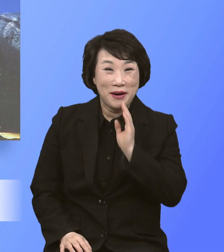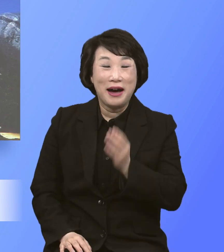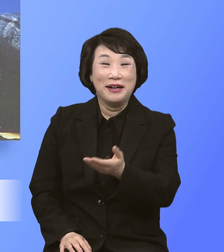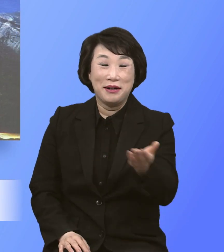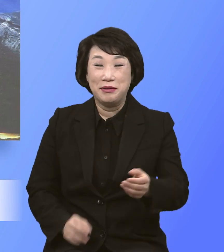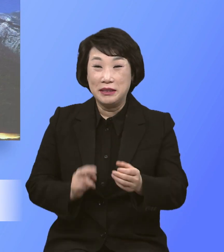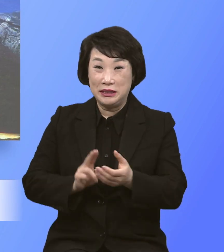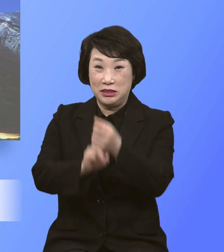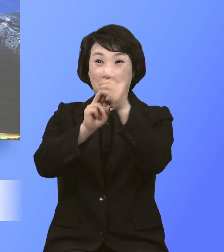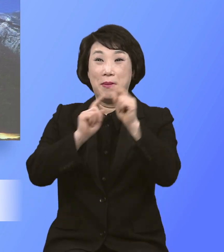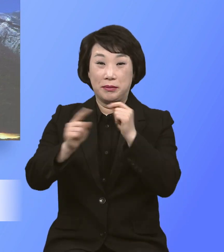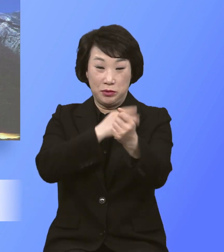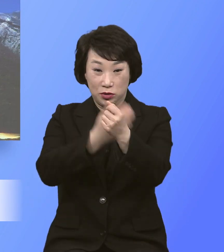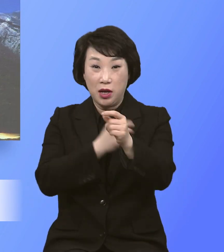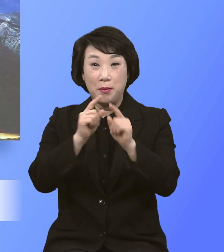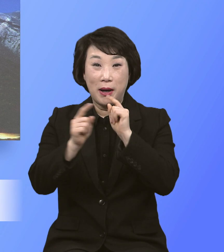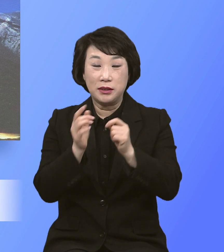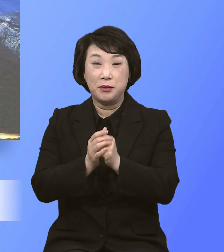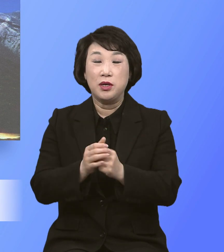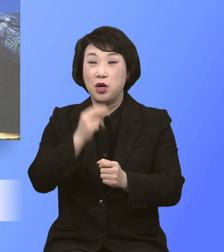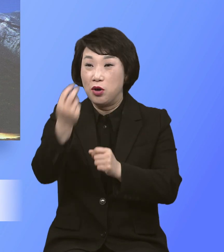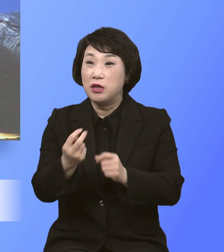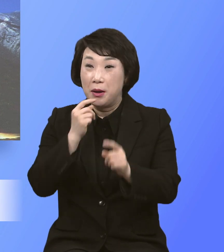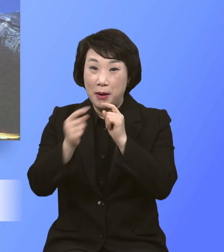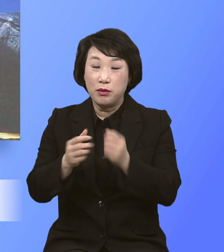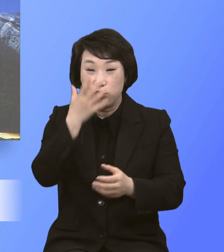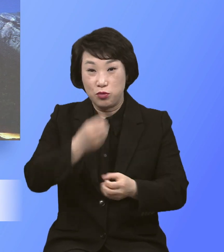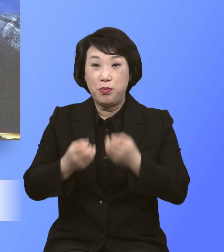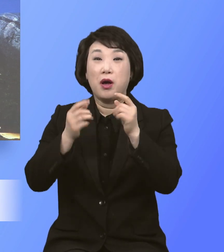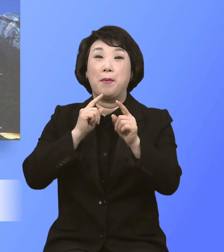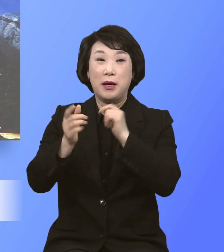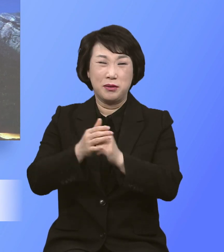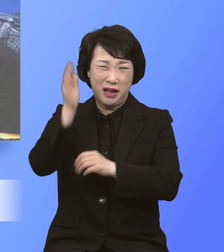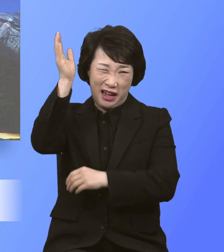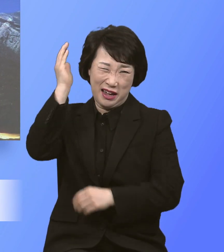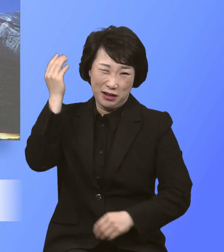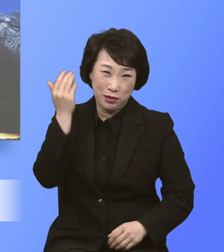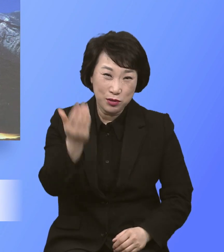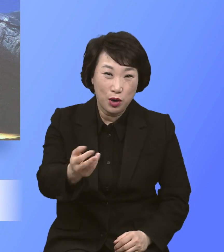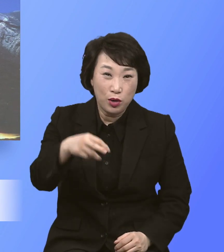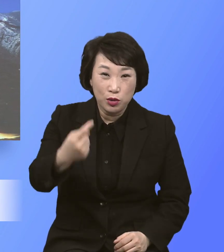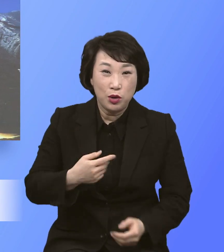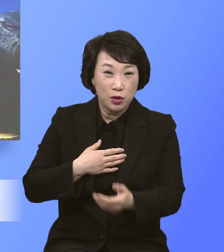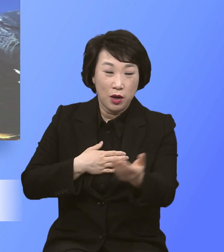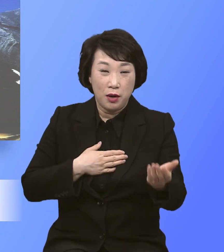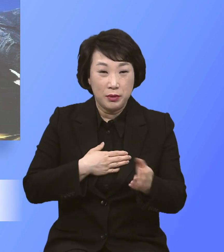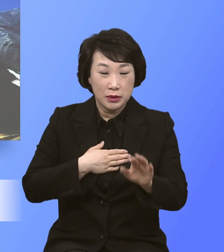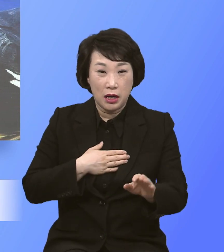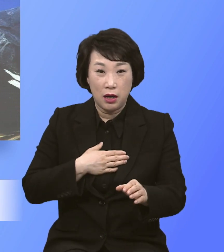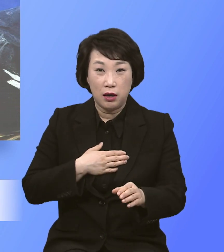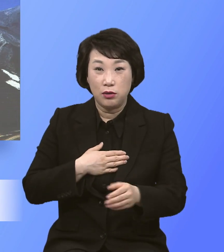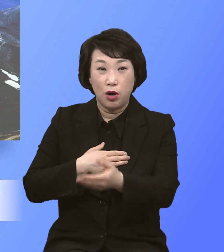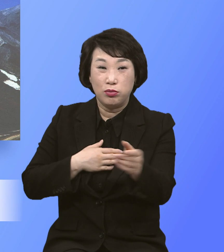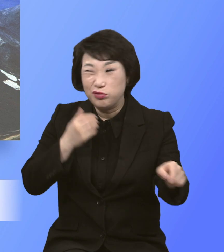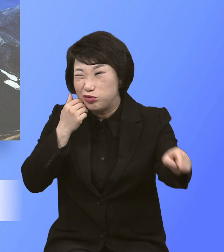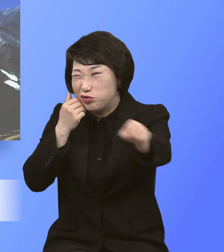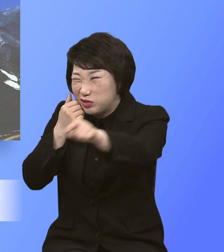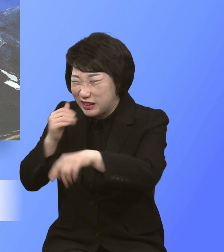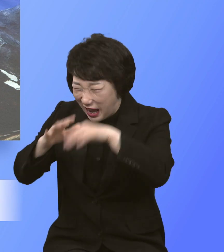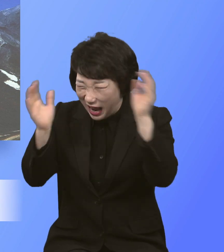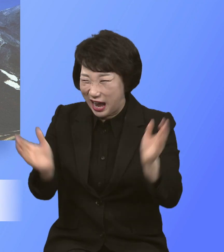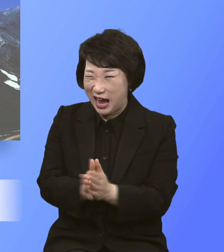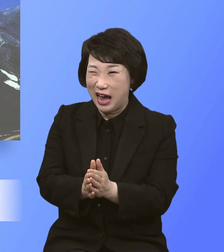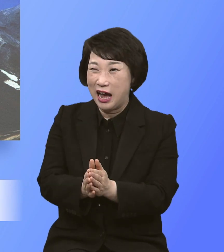능력의 말씀, 영생의 말씀, 축복의 말씀이 아무리 들려줘도 여러분에게 들려진 말인데 누구에게 한